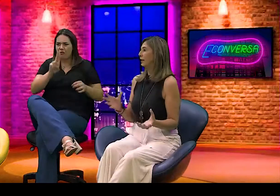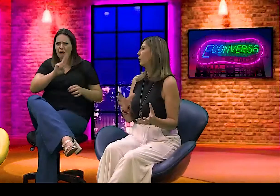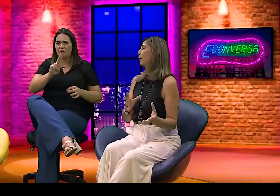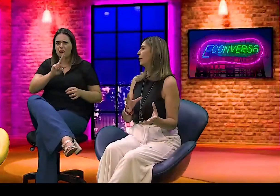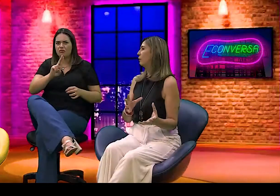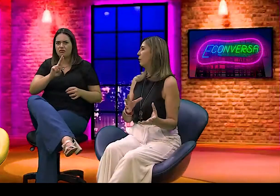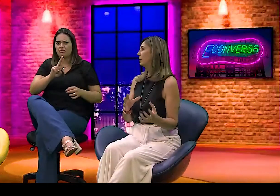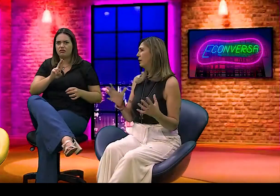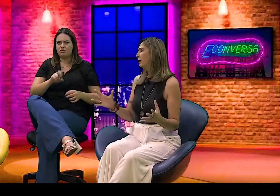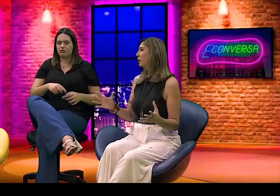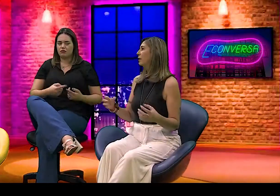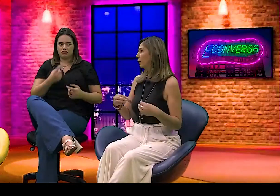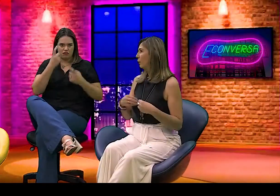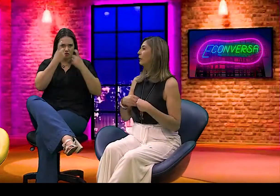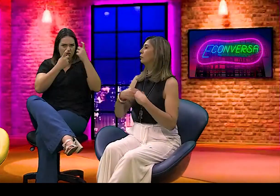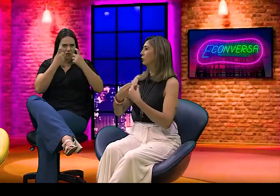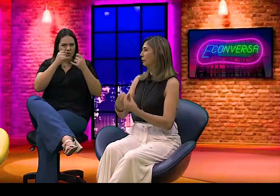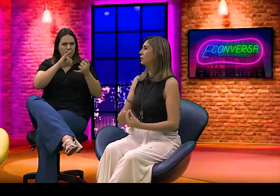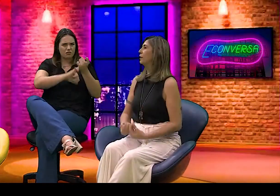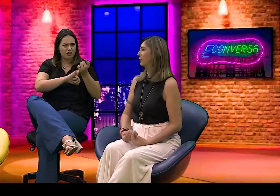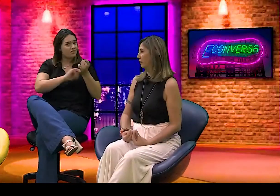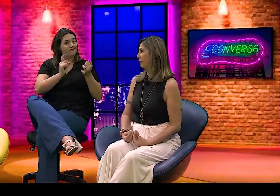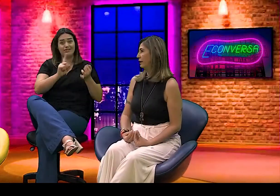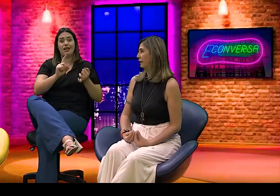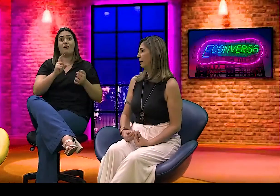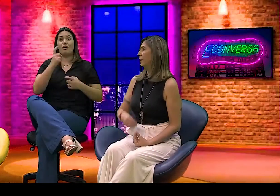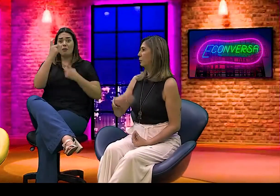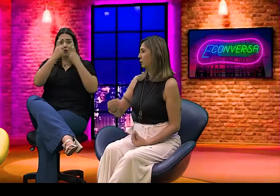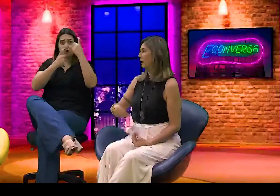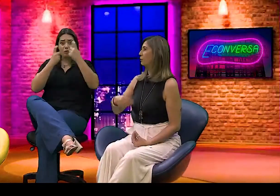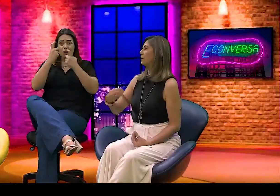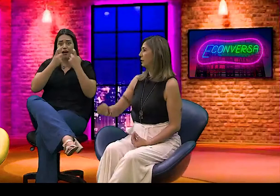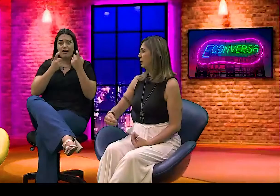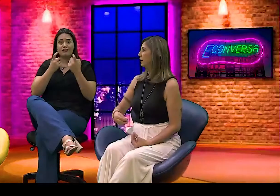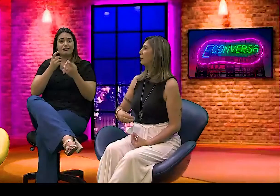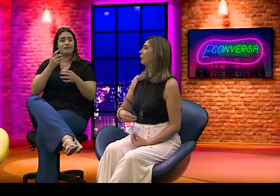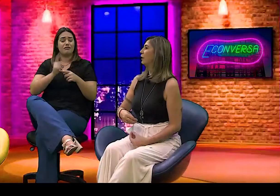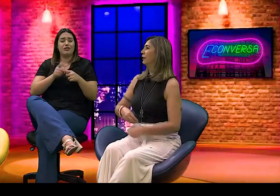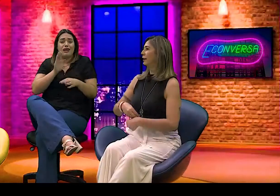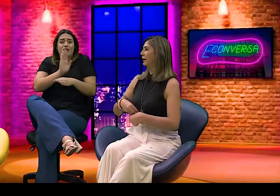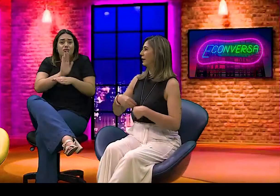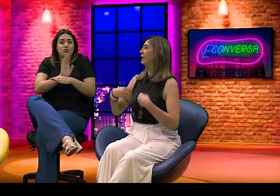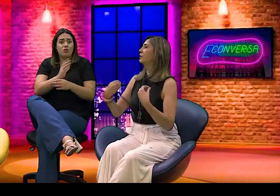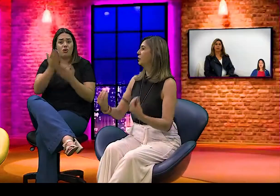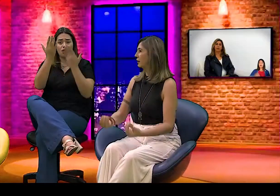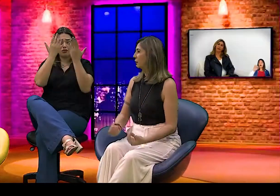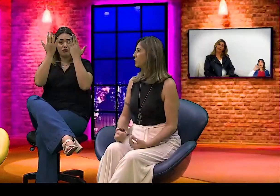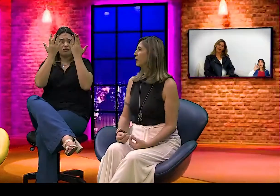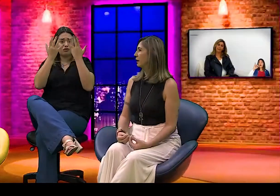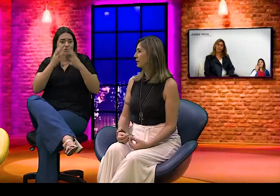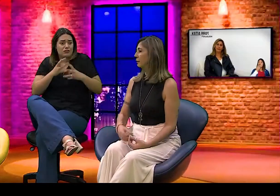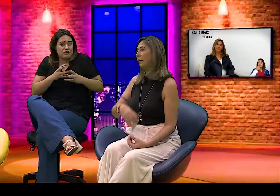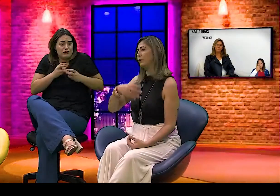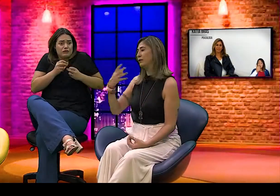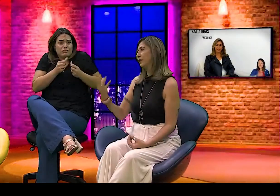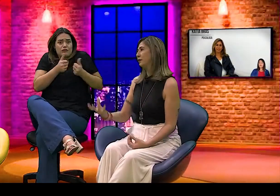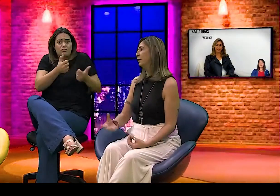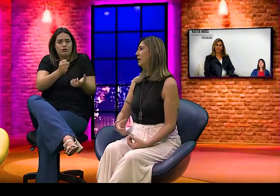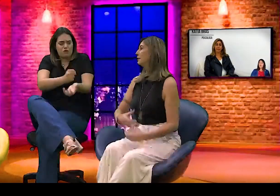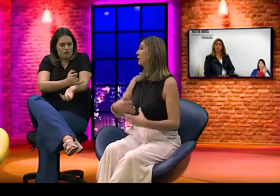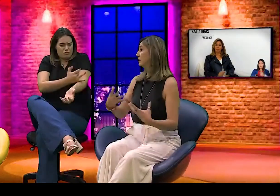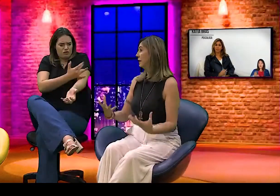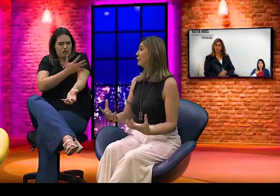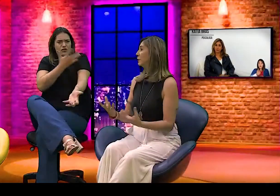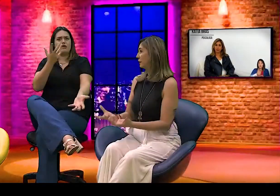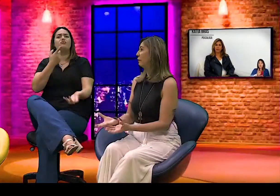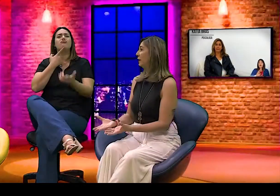mas ela está preocupada com outra? Não, ela está preocupada com todo o investimento que ela fez, emocional, psíquico, né, a energia que ela pôs naquele casamento, as